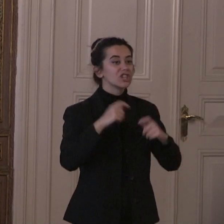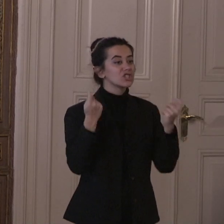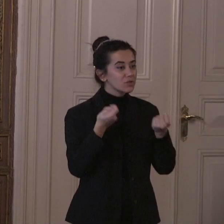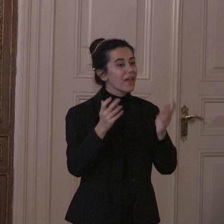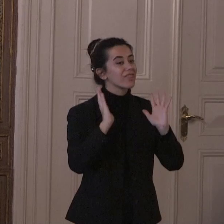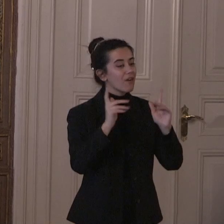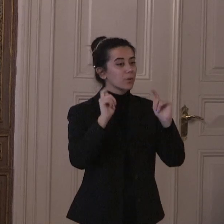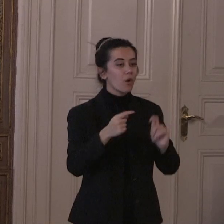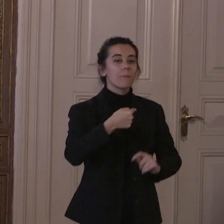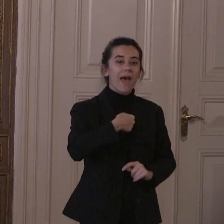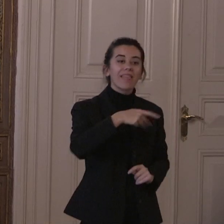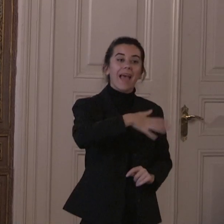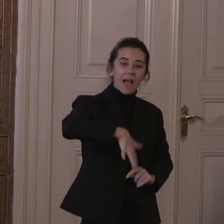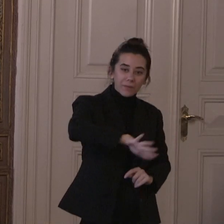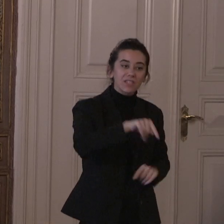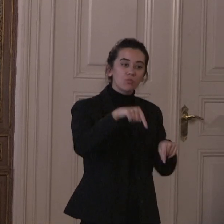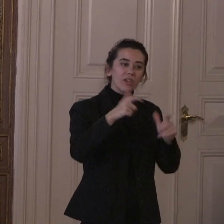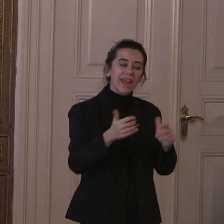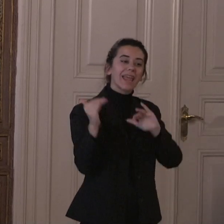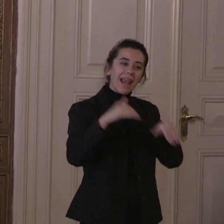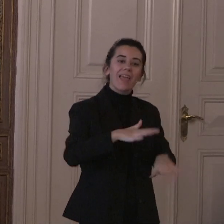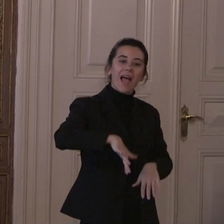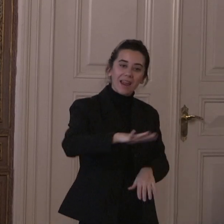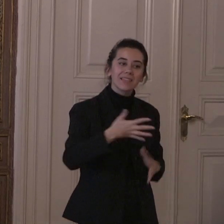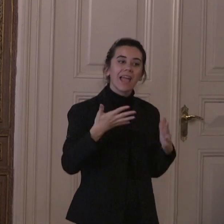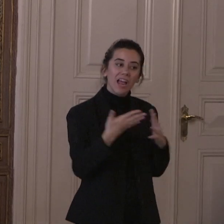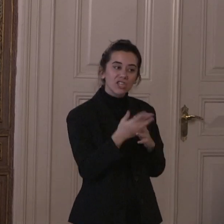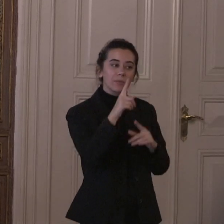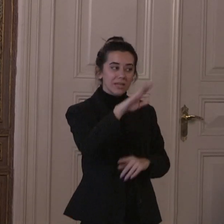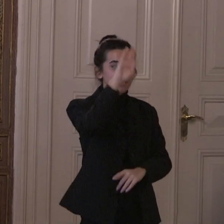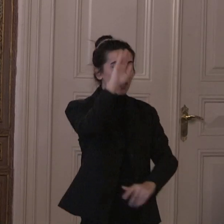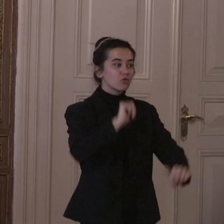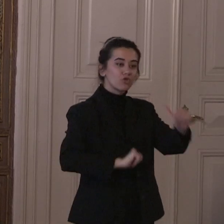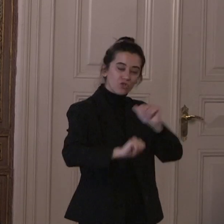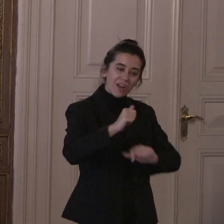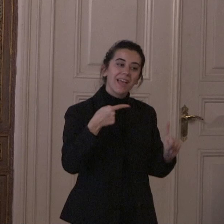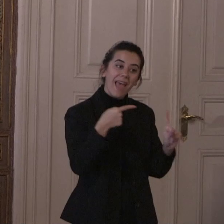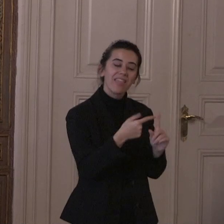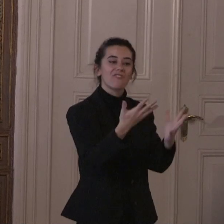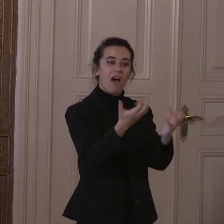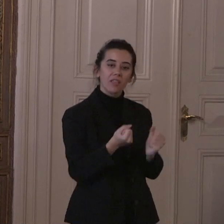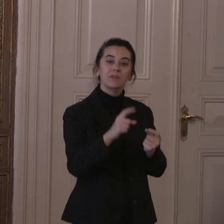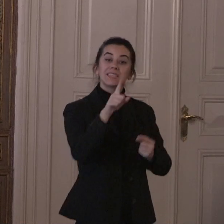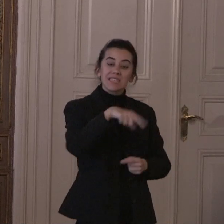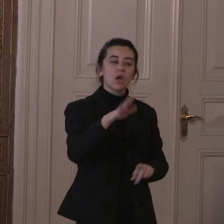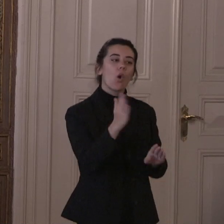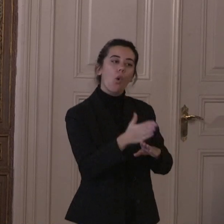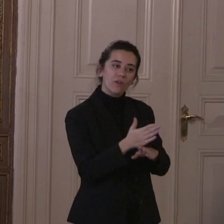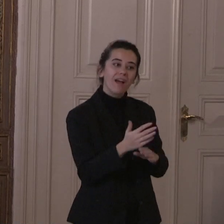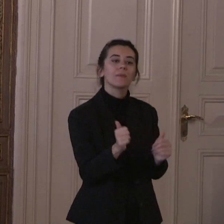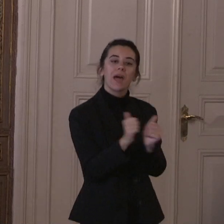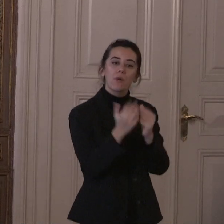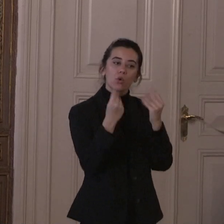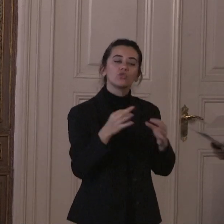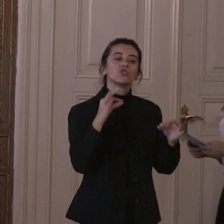ediyoruz. Ben hepinize, burada olan herkese erişilebilir bir İstanbul Üniversitesi hedefine ortak olduğunuz için teşekkür ederim.